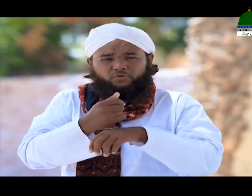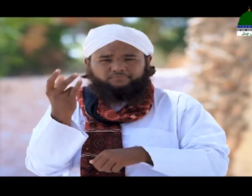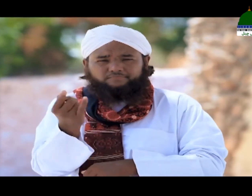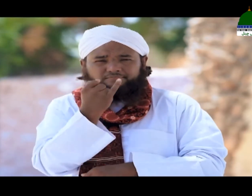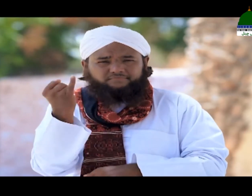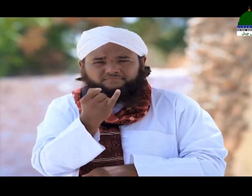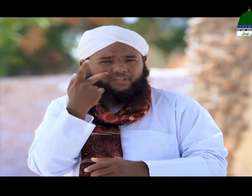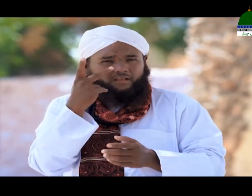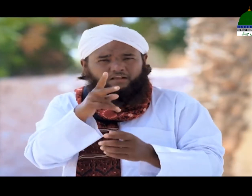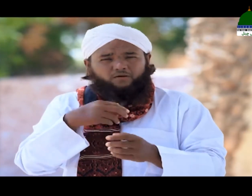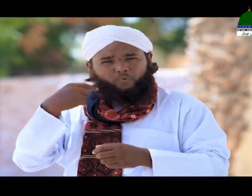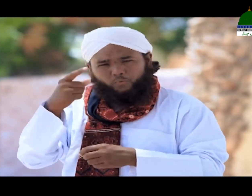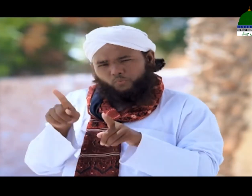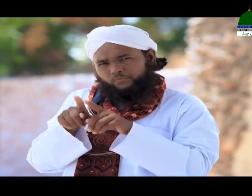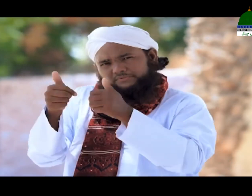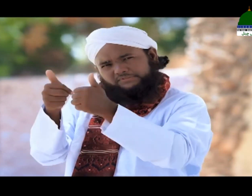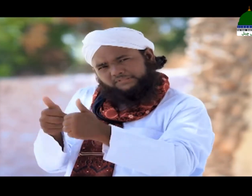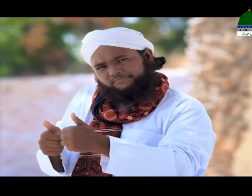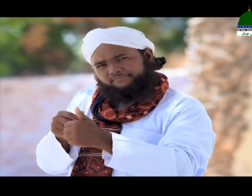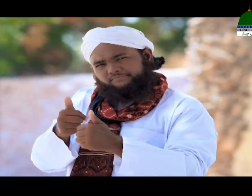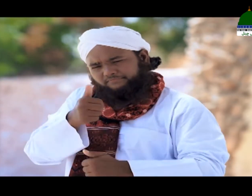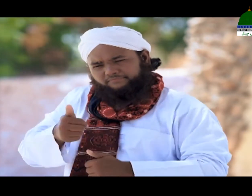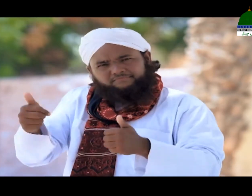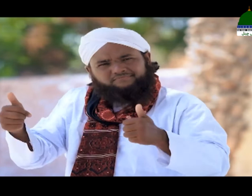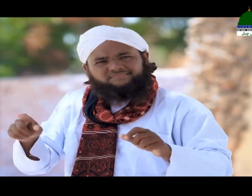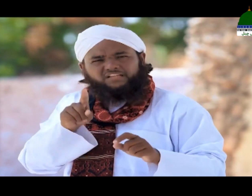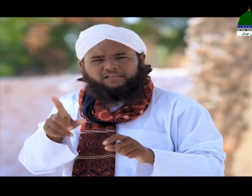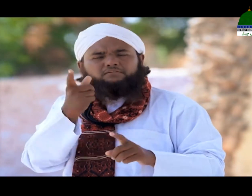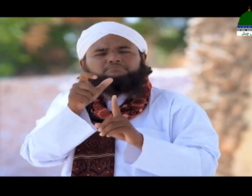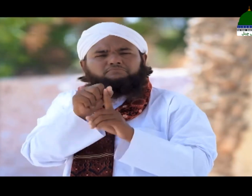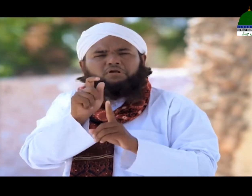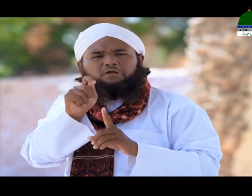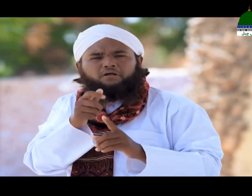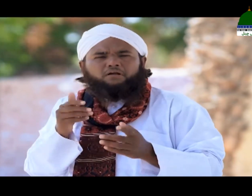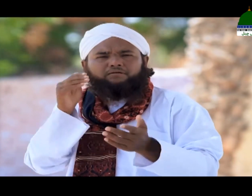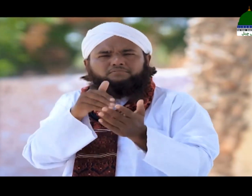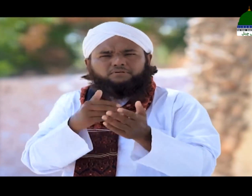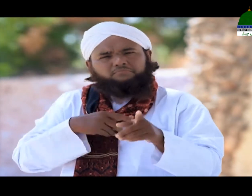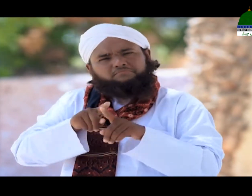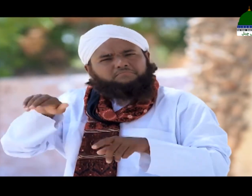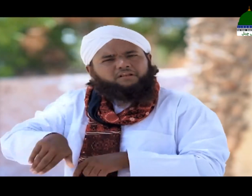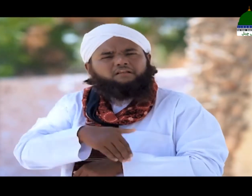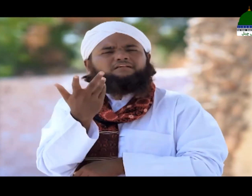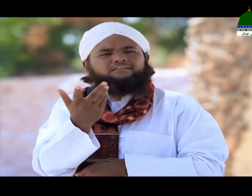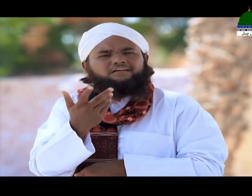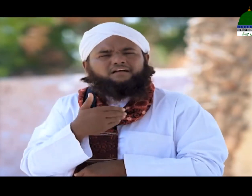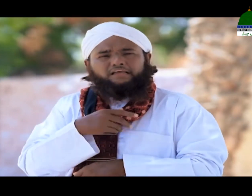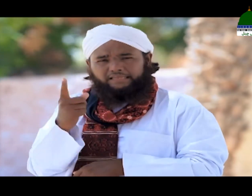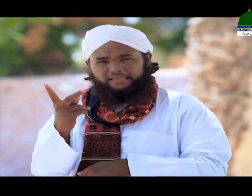اور وہ بھی دوسرے مزدوروں کے ساتھ بیٹھ گیا کہ جس کو ضرورت ہوگی وہ مجھے مزدوری کے لیے لے جائے گا۔ ایک